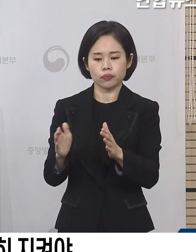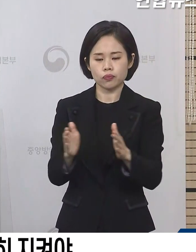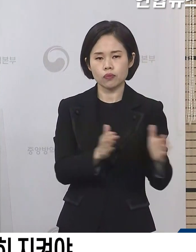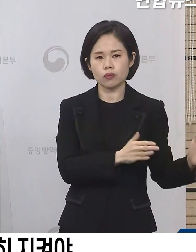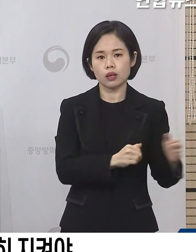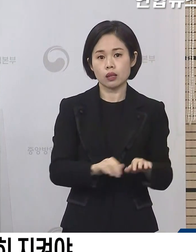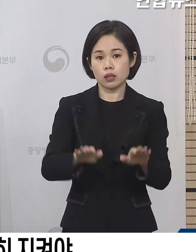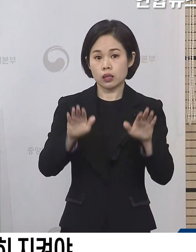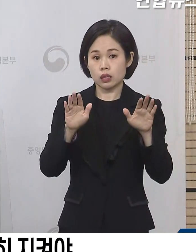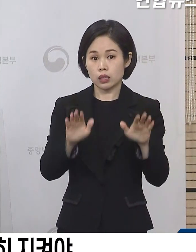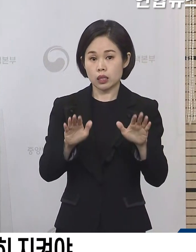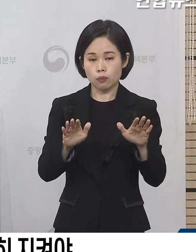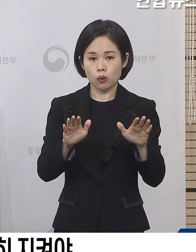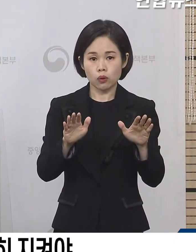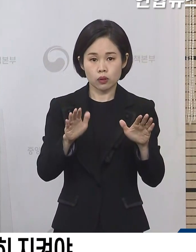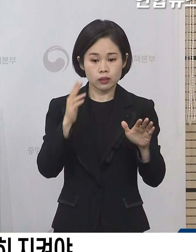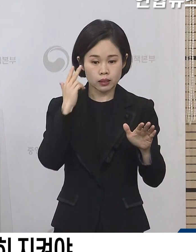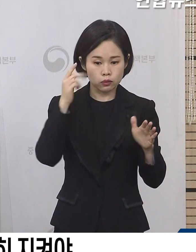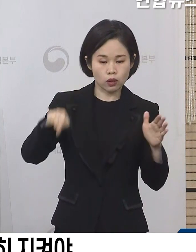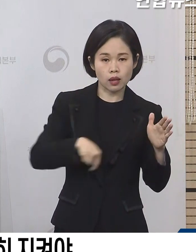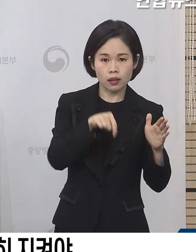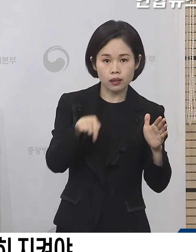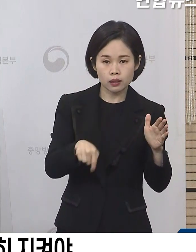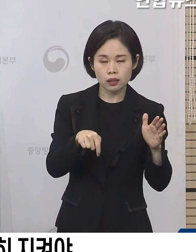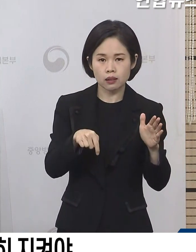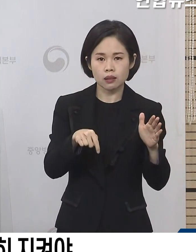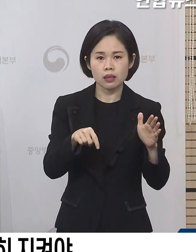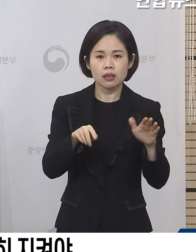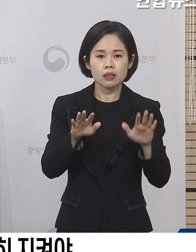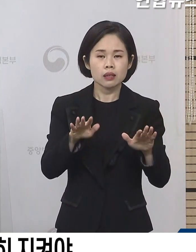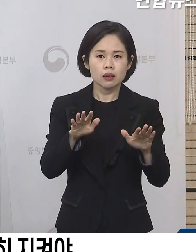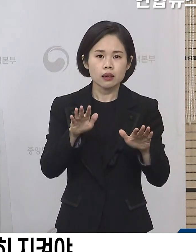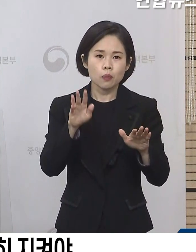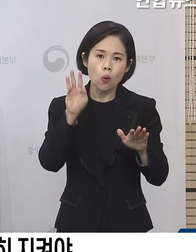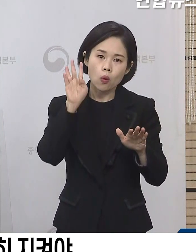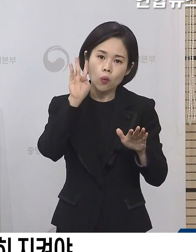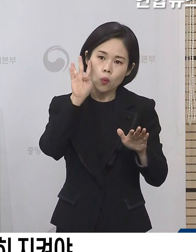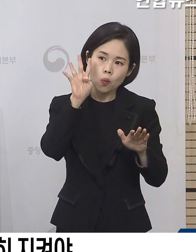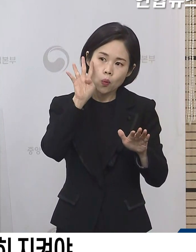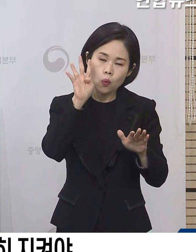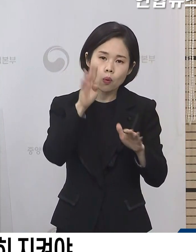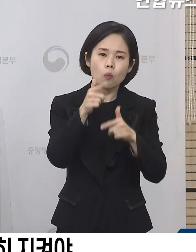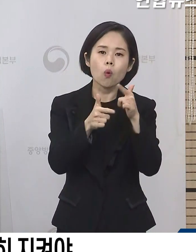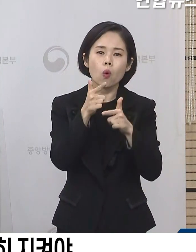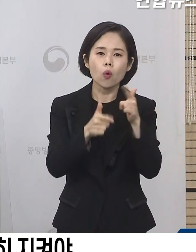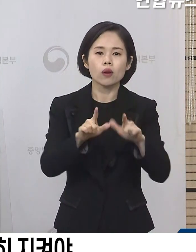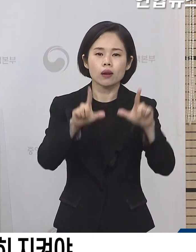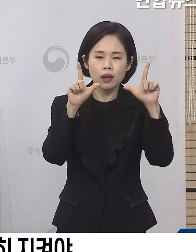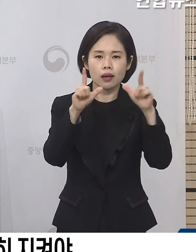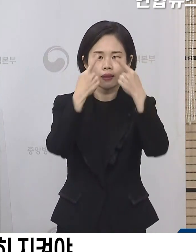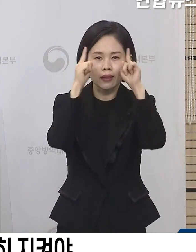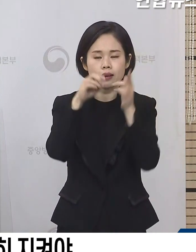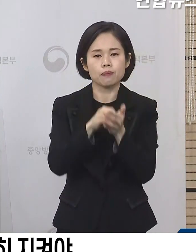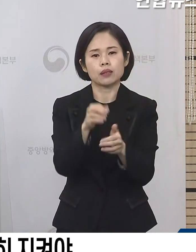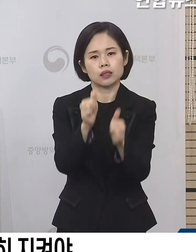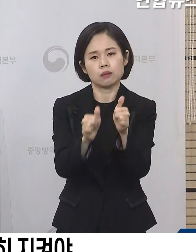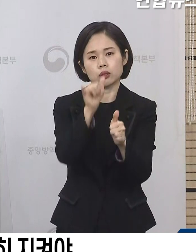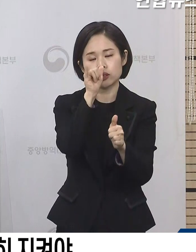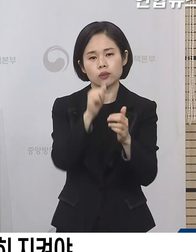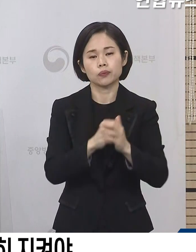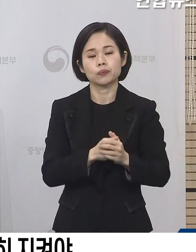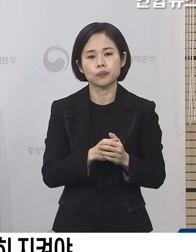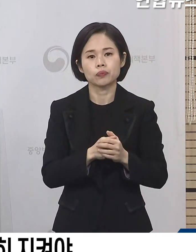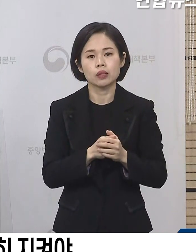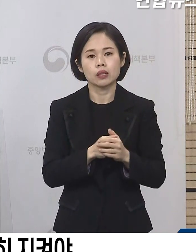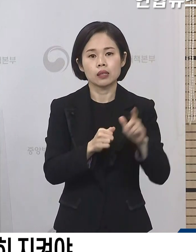이번주에는 어 전국의 49만 명 의 수능 수험생이 시험을 보는 수능이 진행이 됩니다 10월 19 6